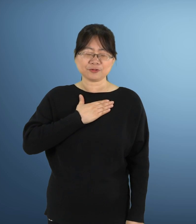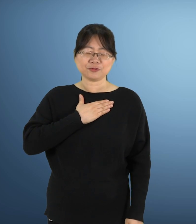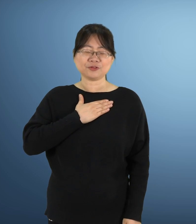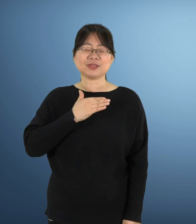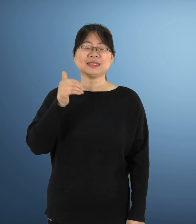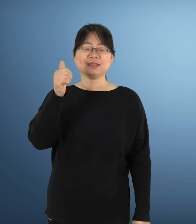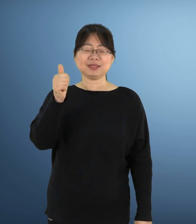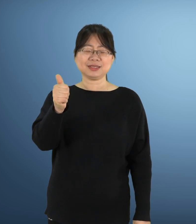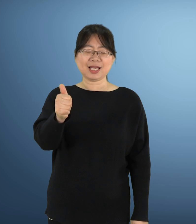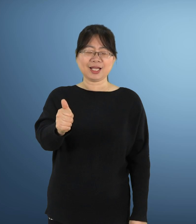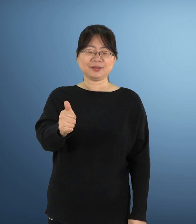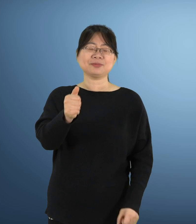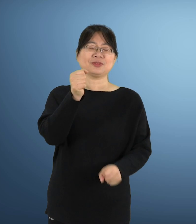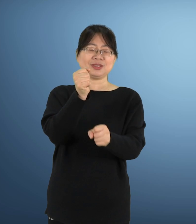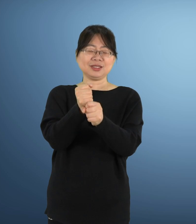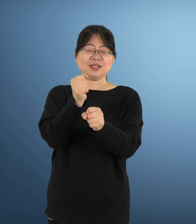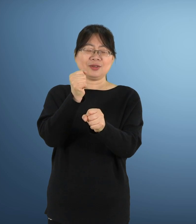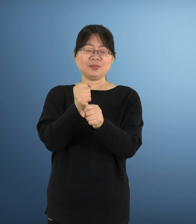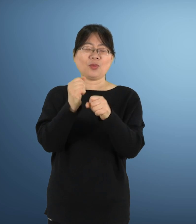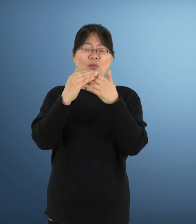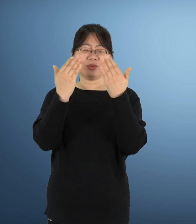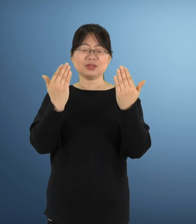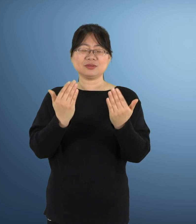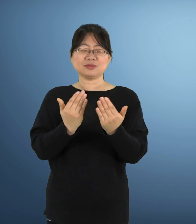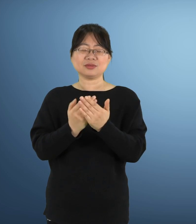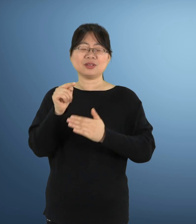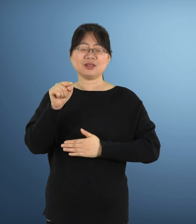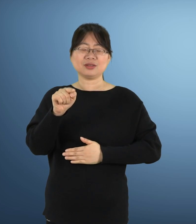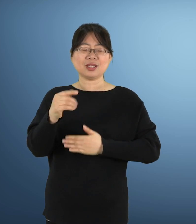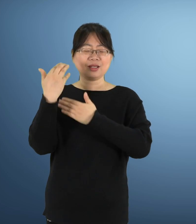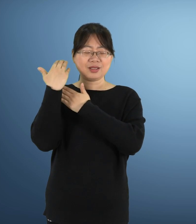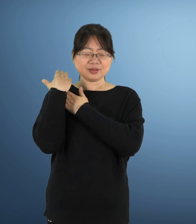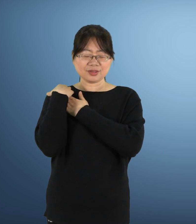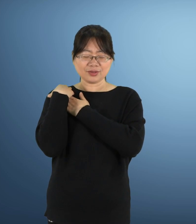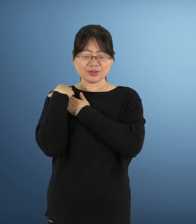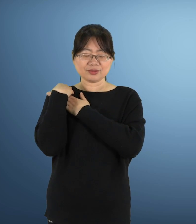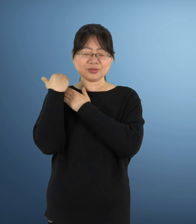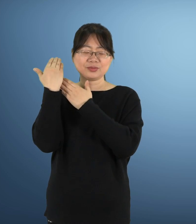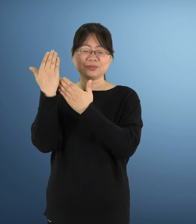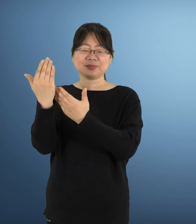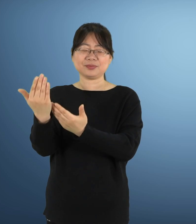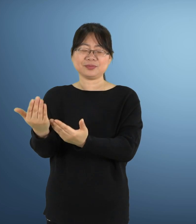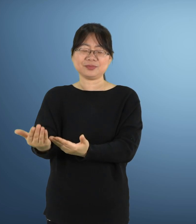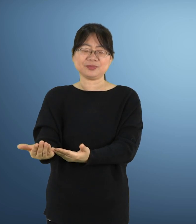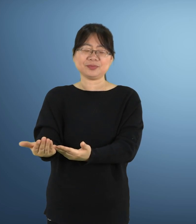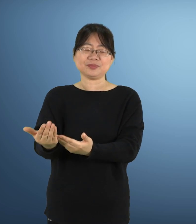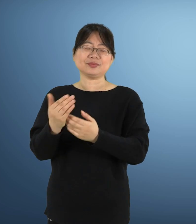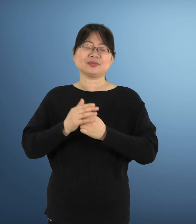내가 주인 삼은 모든 것 내려놓고